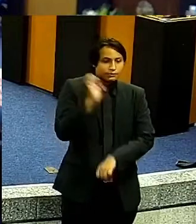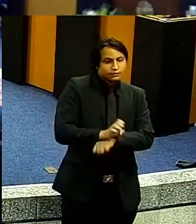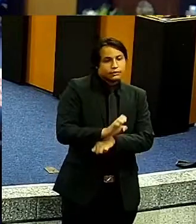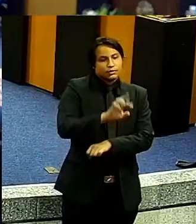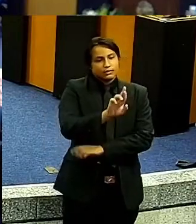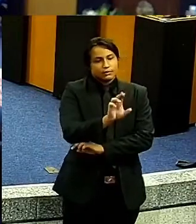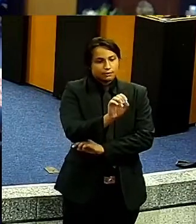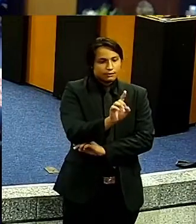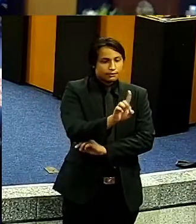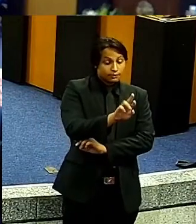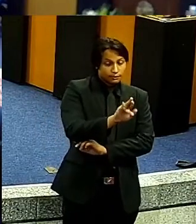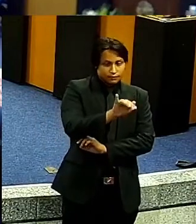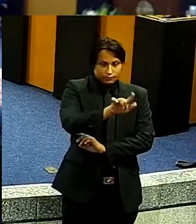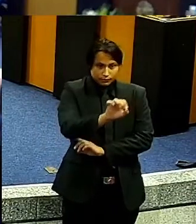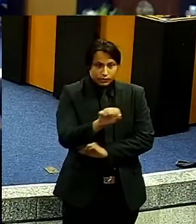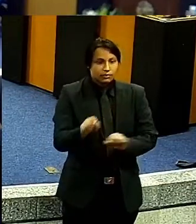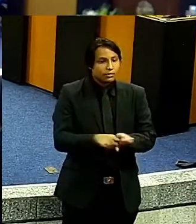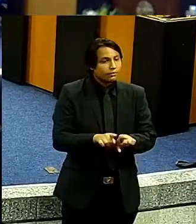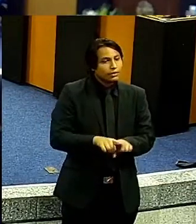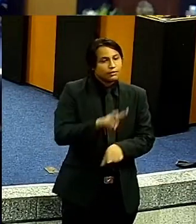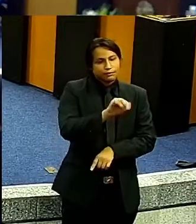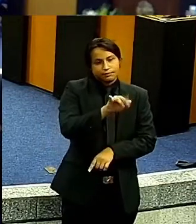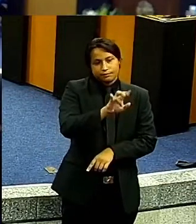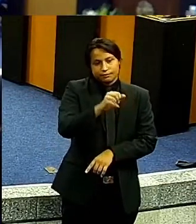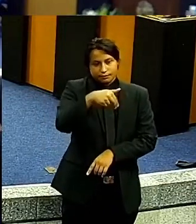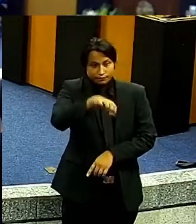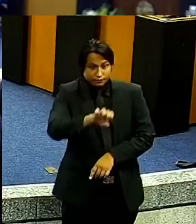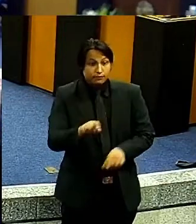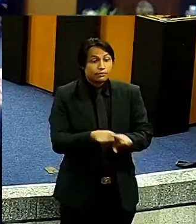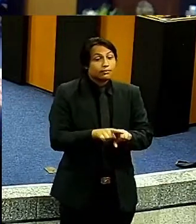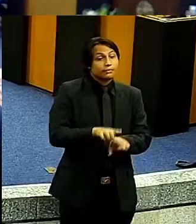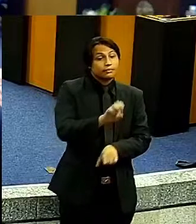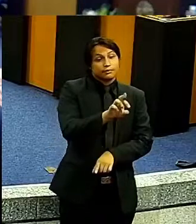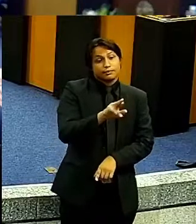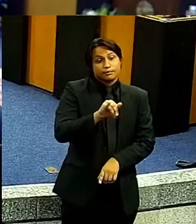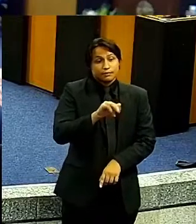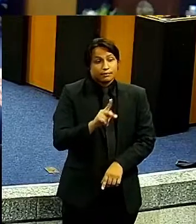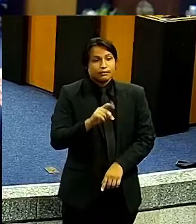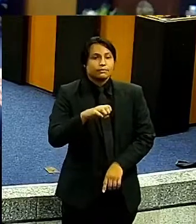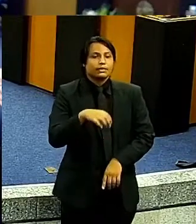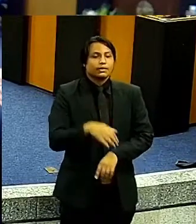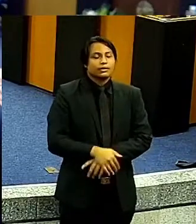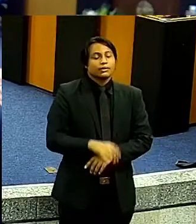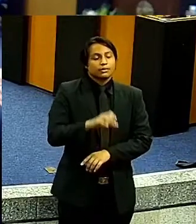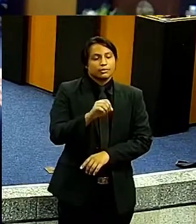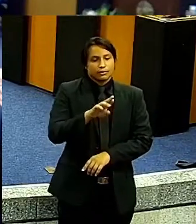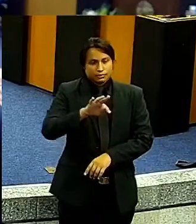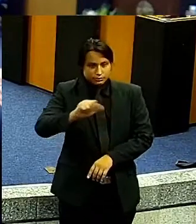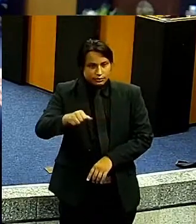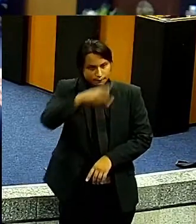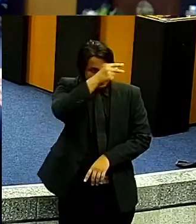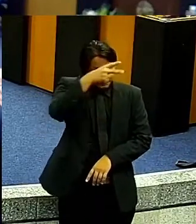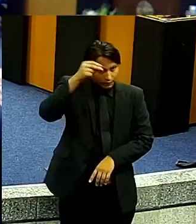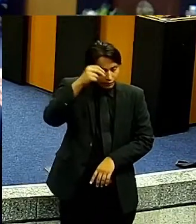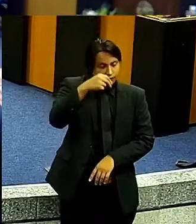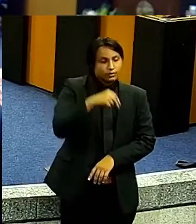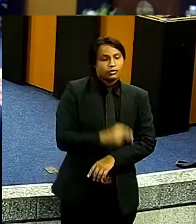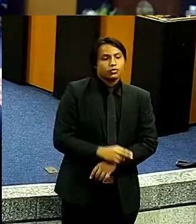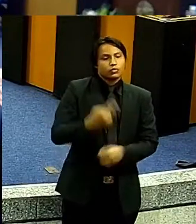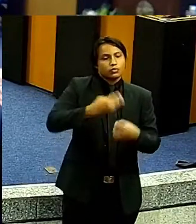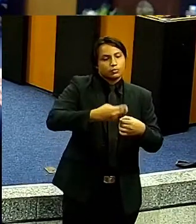Lago Viviane e Eric Costa prefeito de Nova York Daniel Franco de